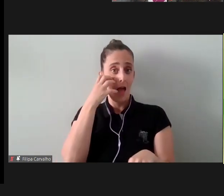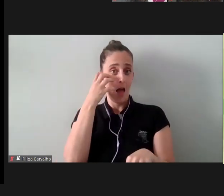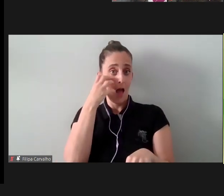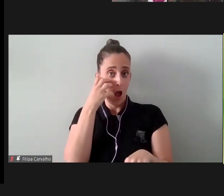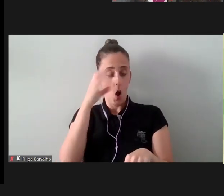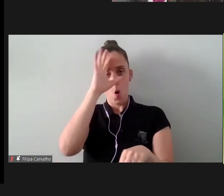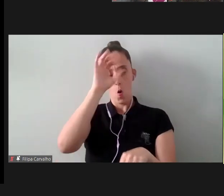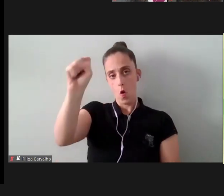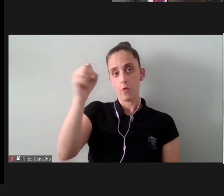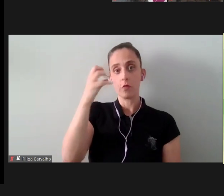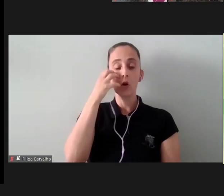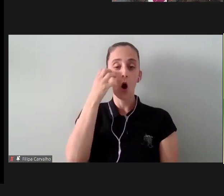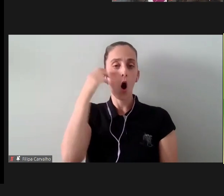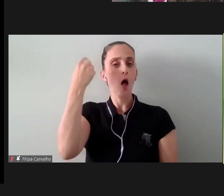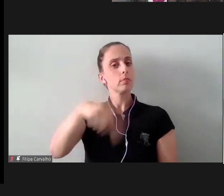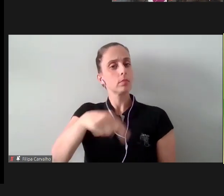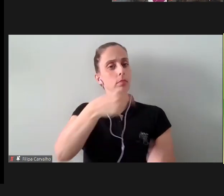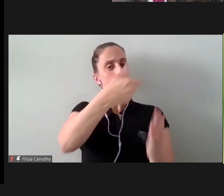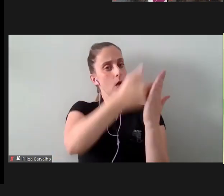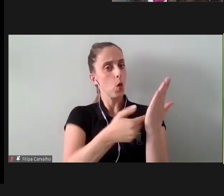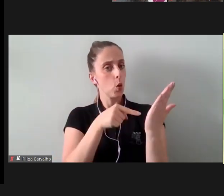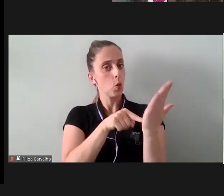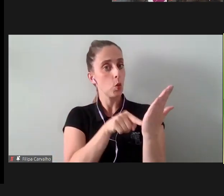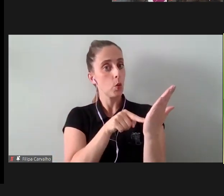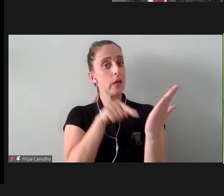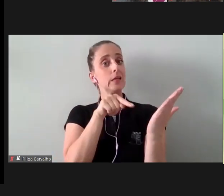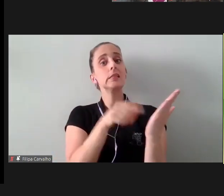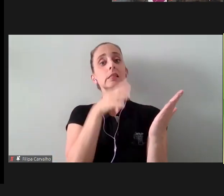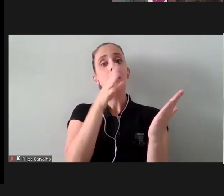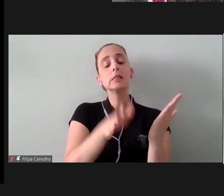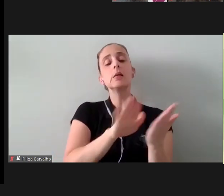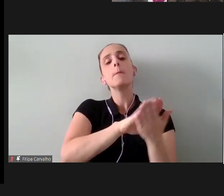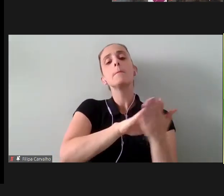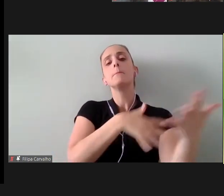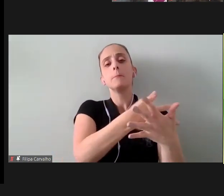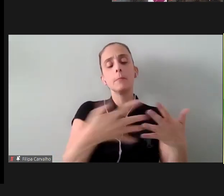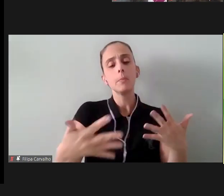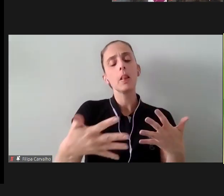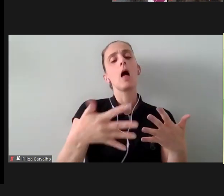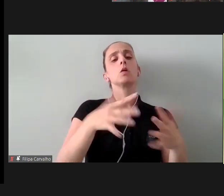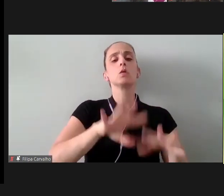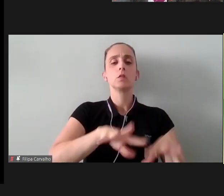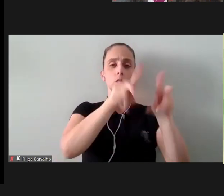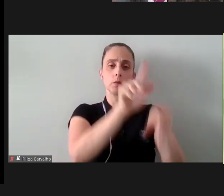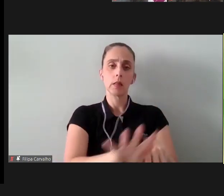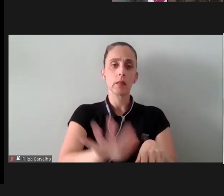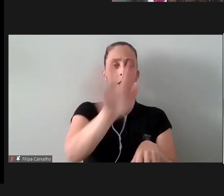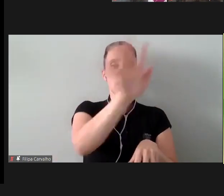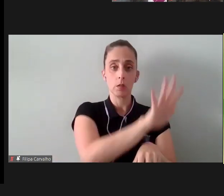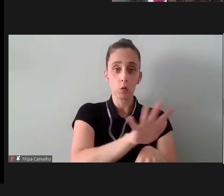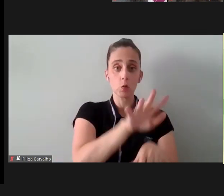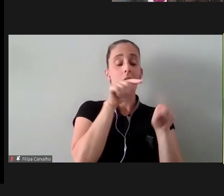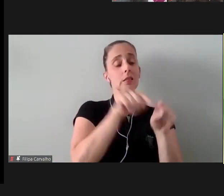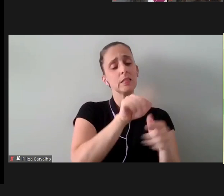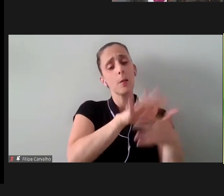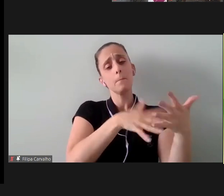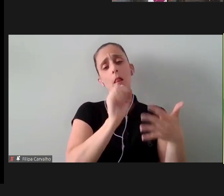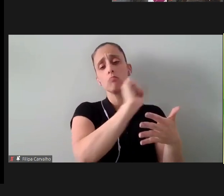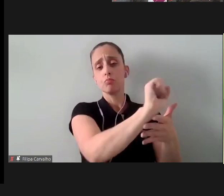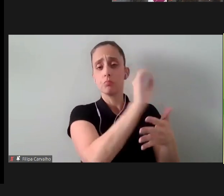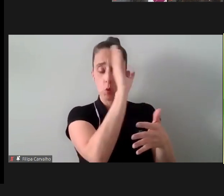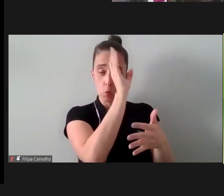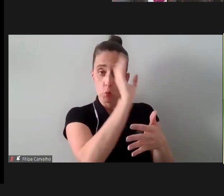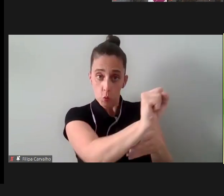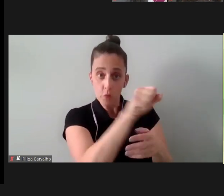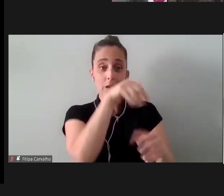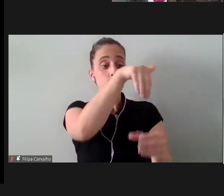governo angolano detém um documento a que se designa Plano de Desenvolvimento Nacional. Plano de Desenvolvimento Nacional, que é o programa de governo. E dentro